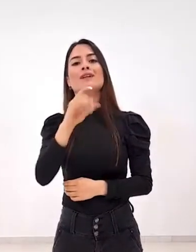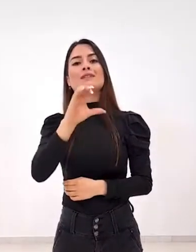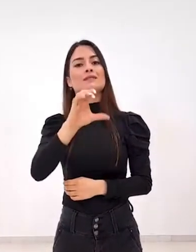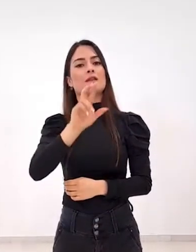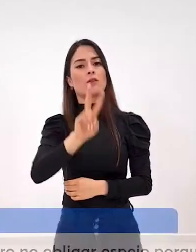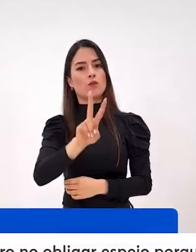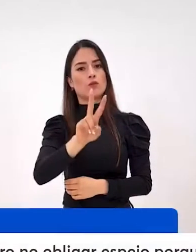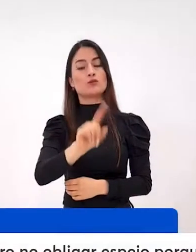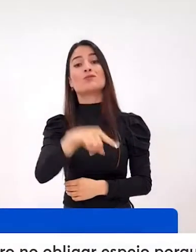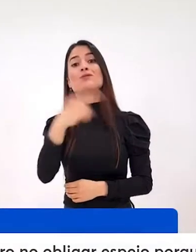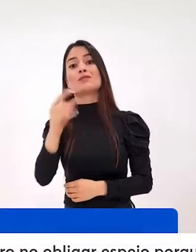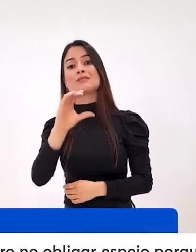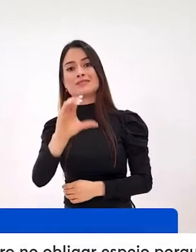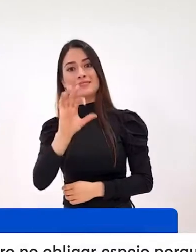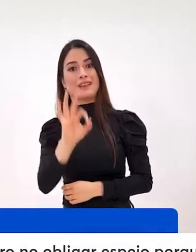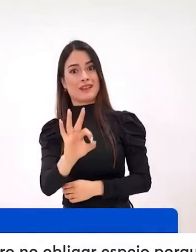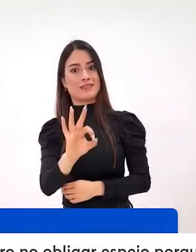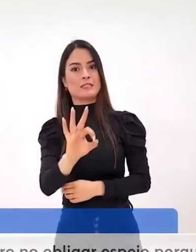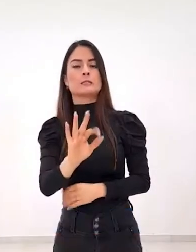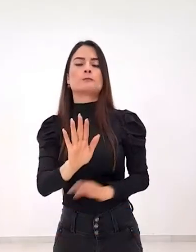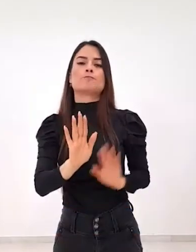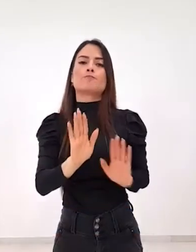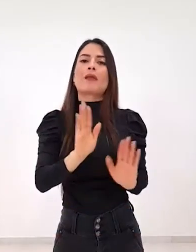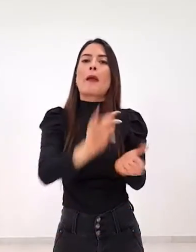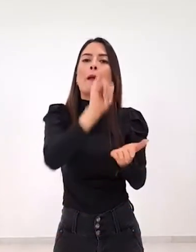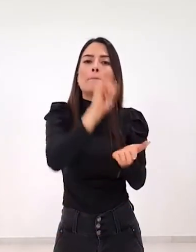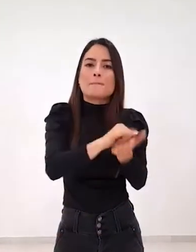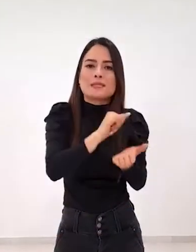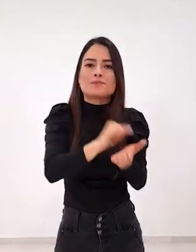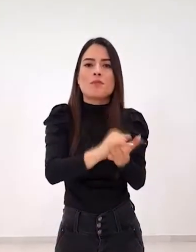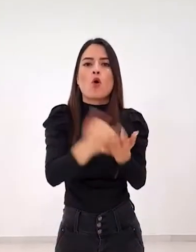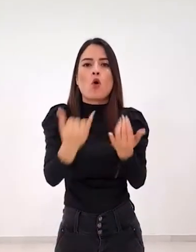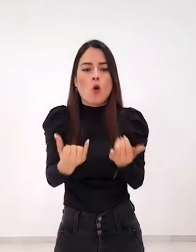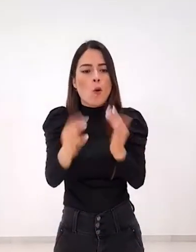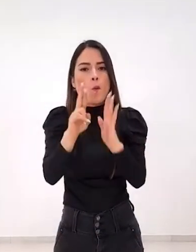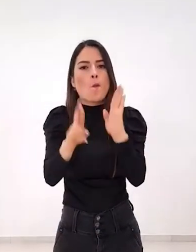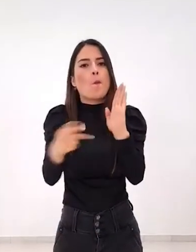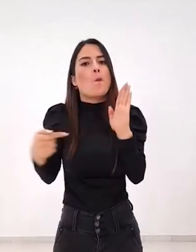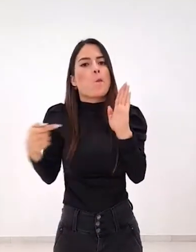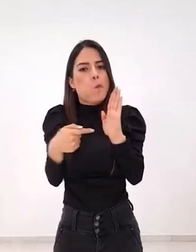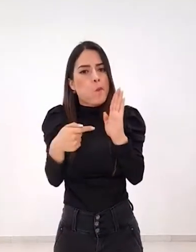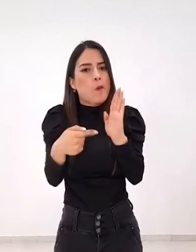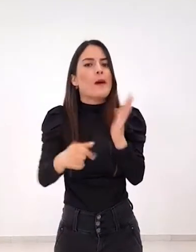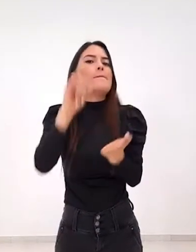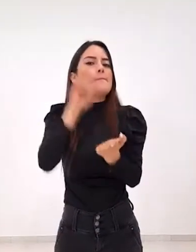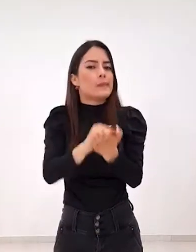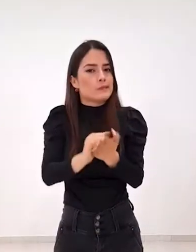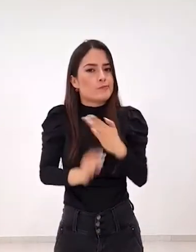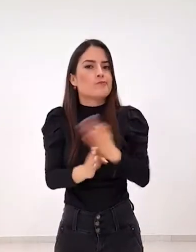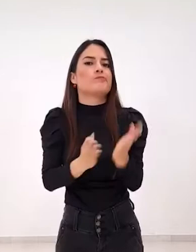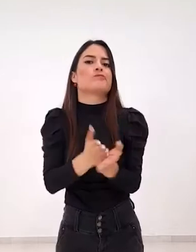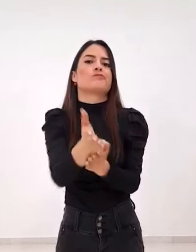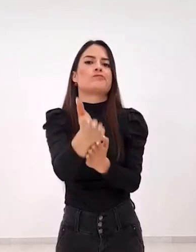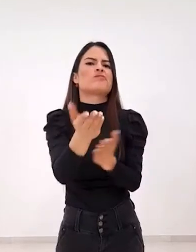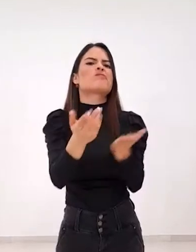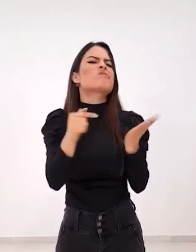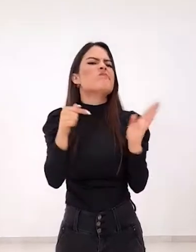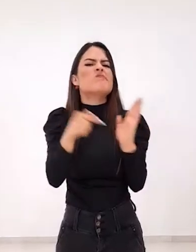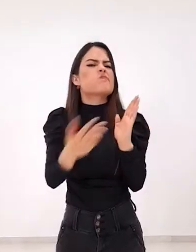se mantiene las condiciones actuales incluyendo exportar